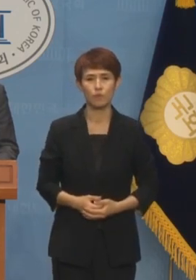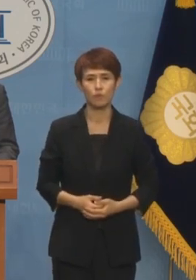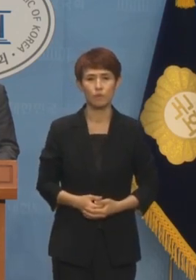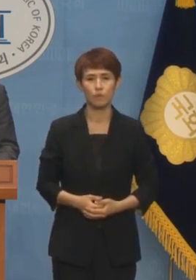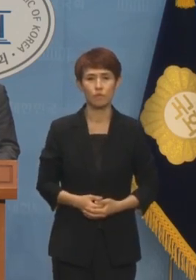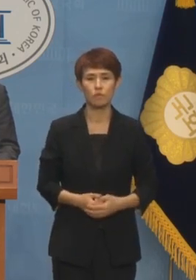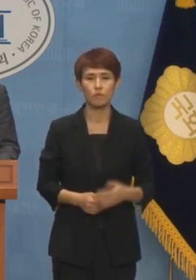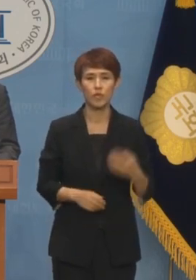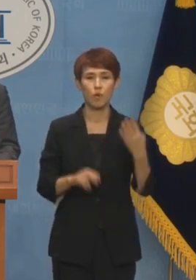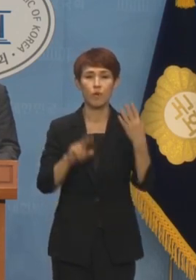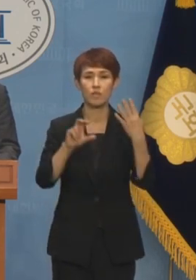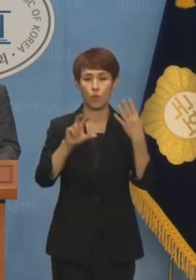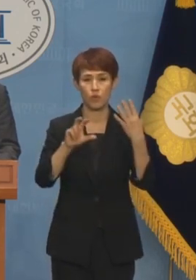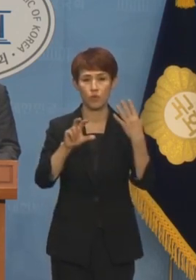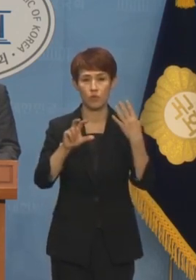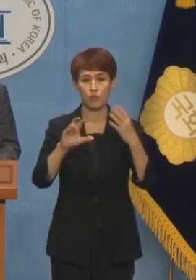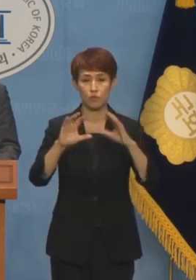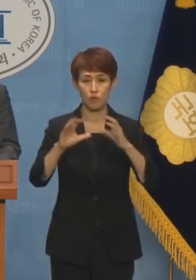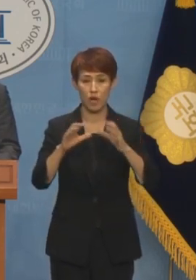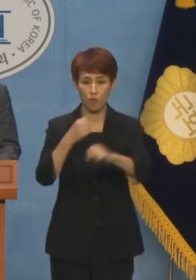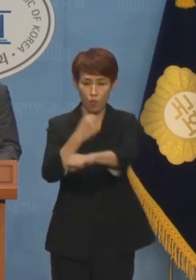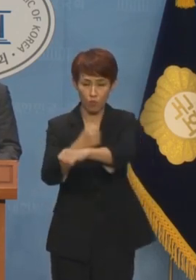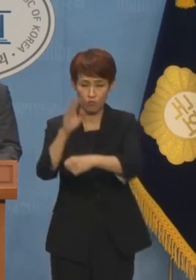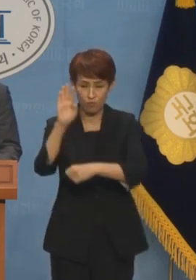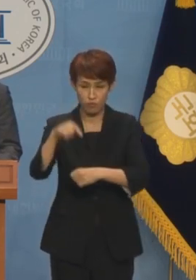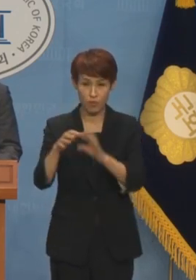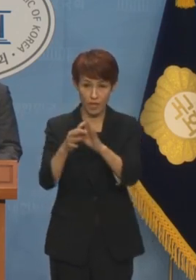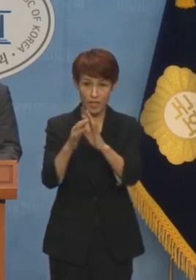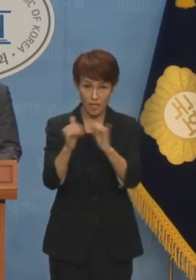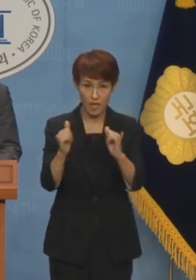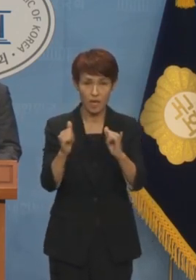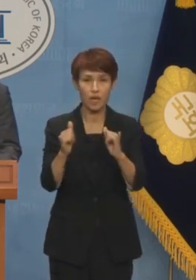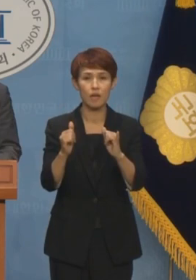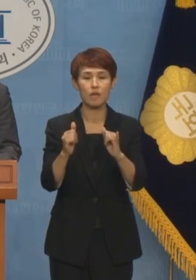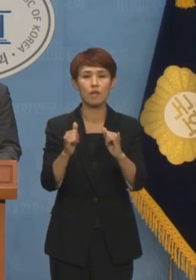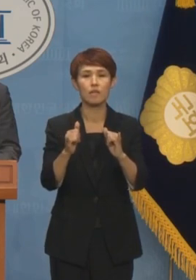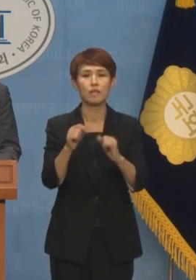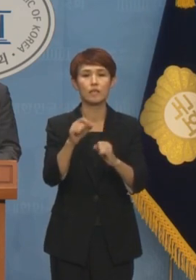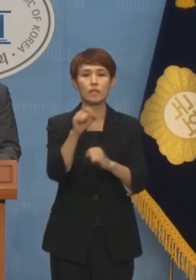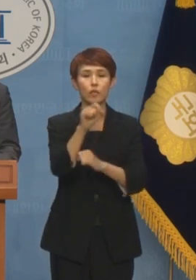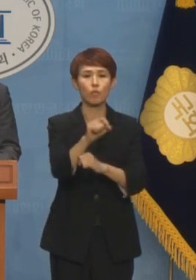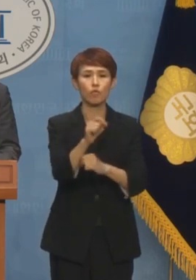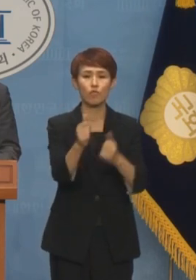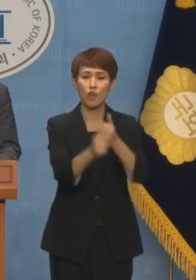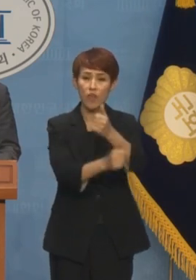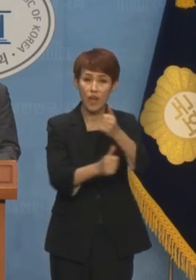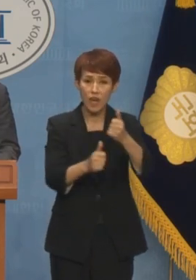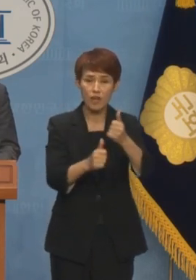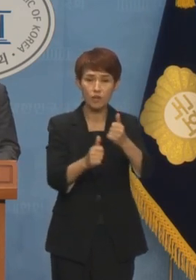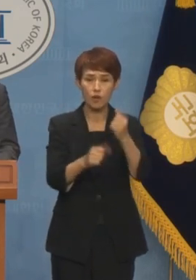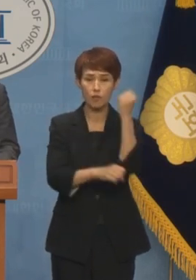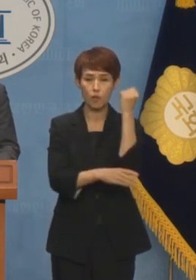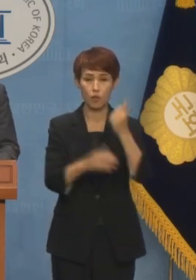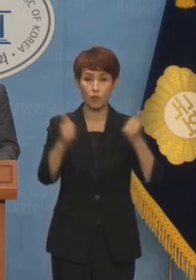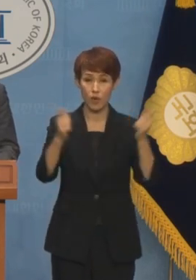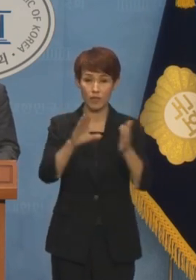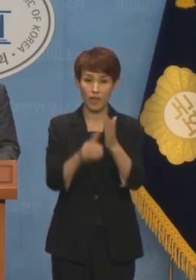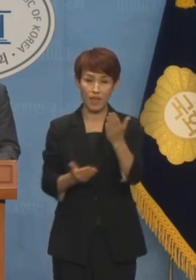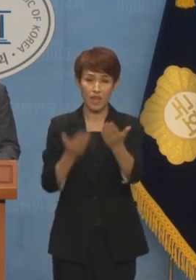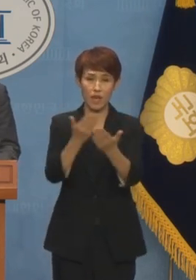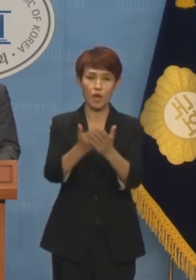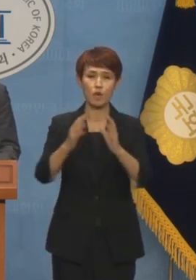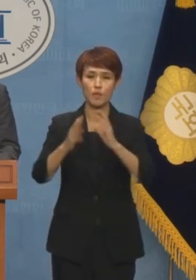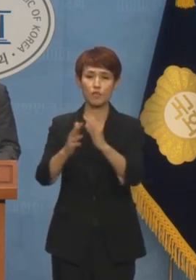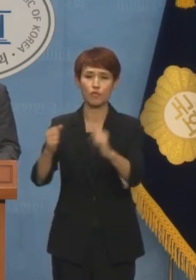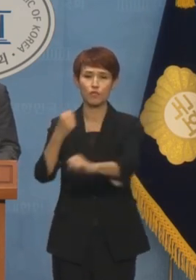25일 국가보훈부 관계자가 23일 국회 정무위원회에서 본회의로 직회부된